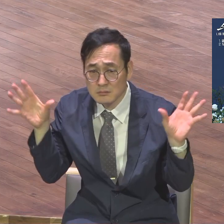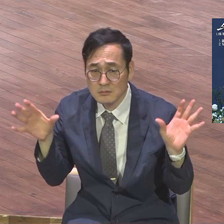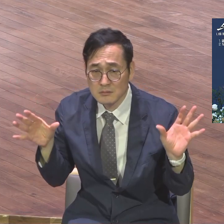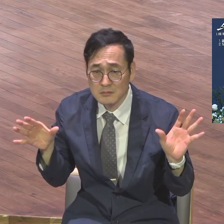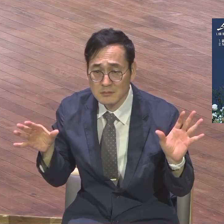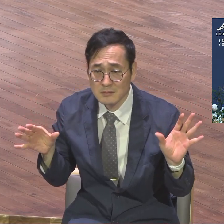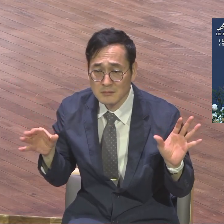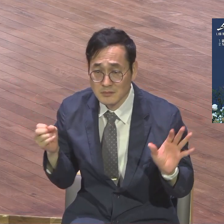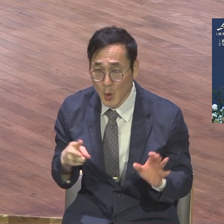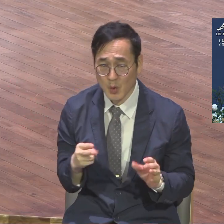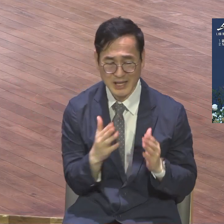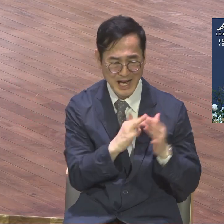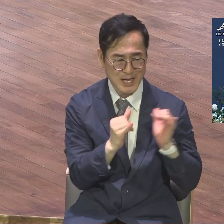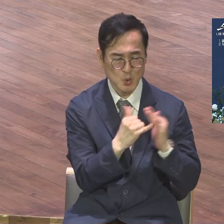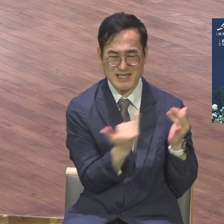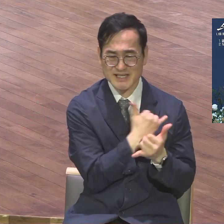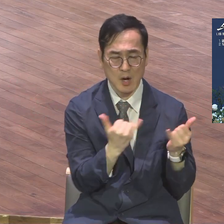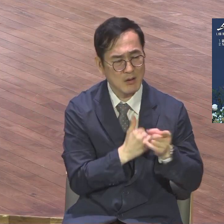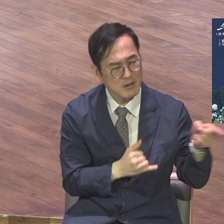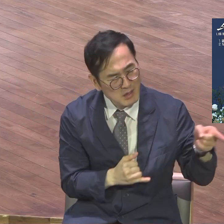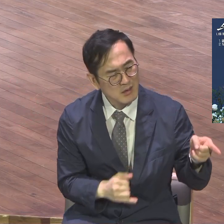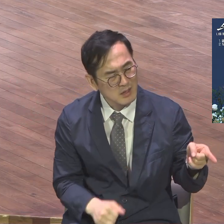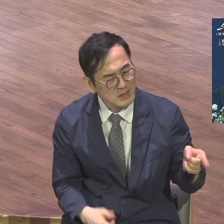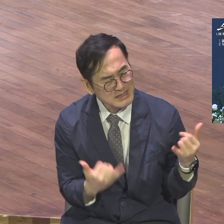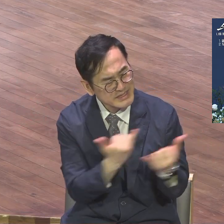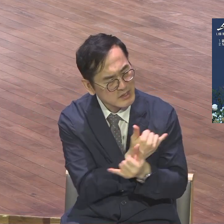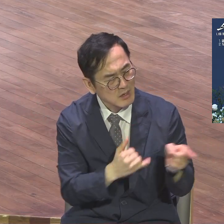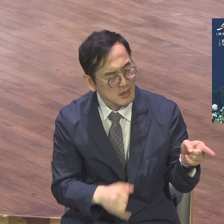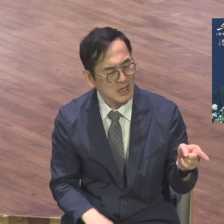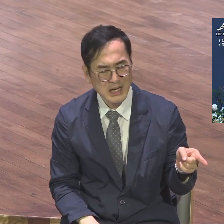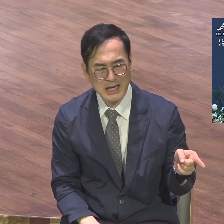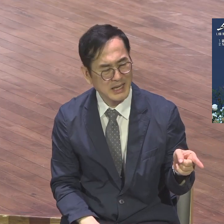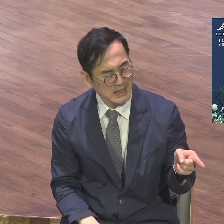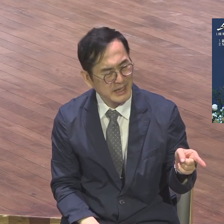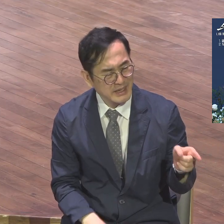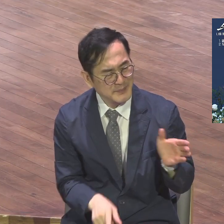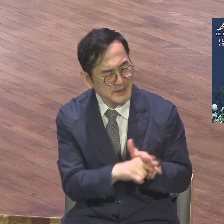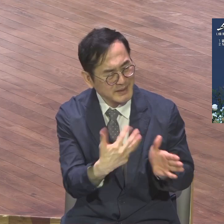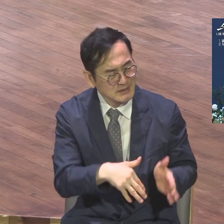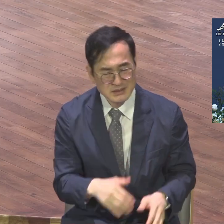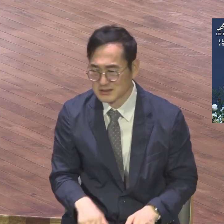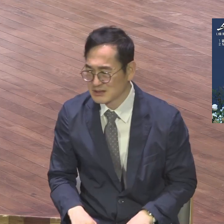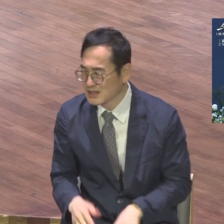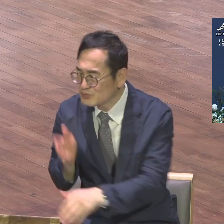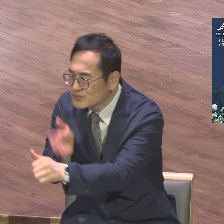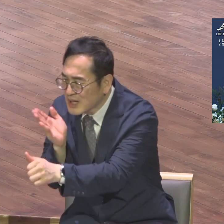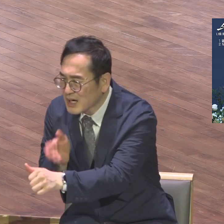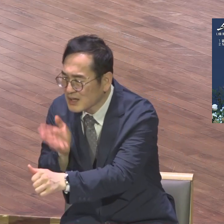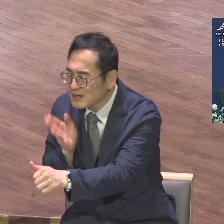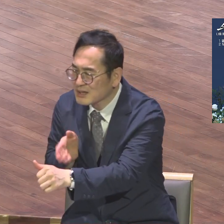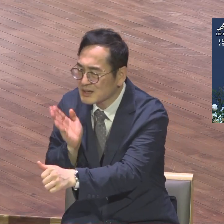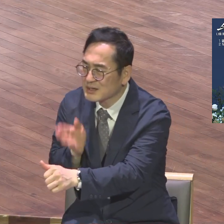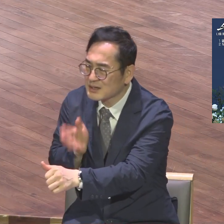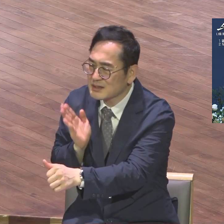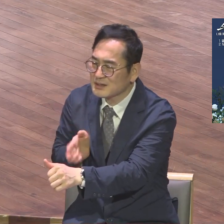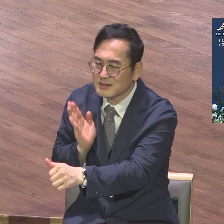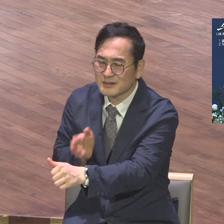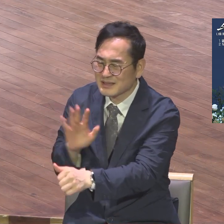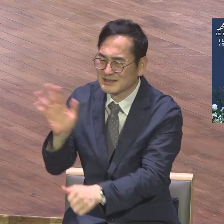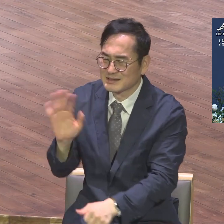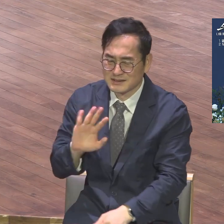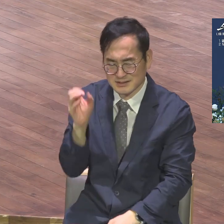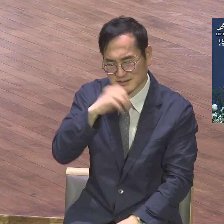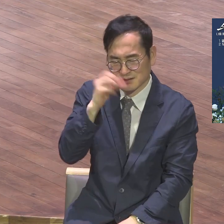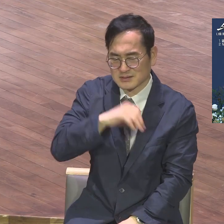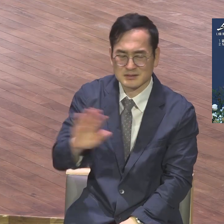있냐? 안 합니다. 그 사람 하나님 안 믿는 사람이에요. 믿는 척하지. 실제로 영혼